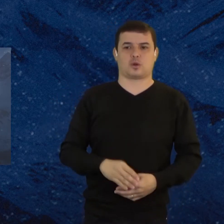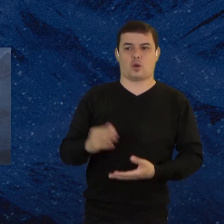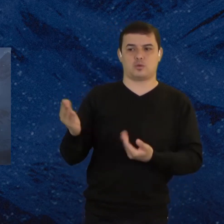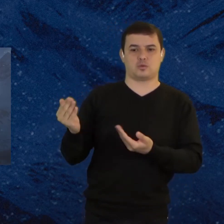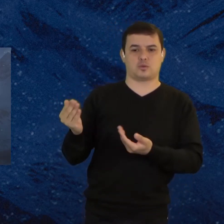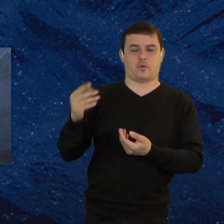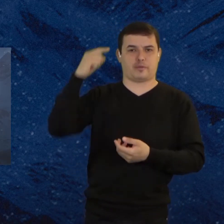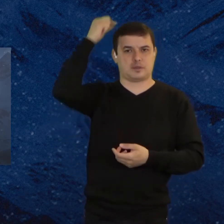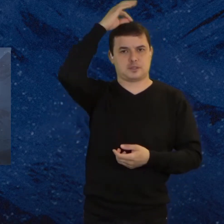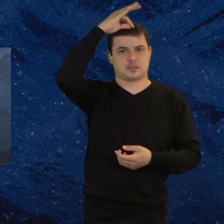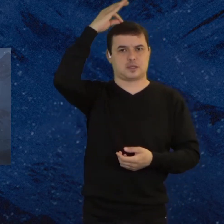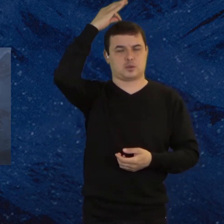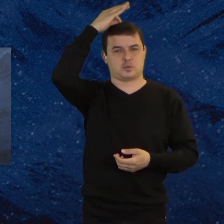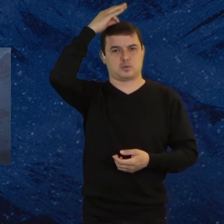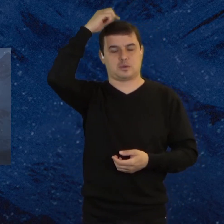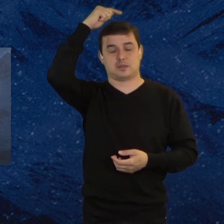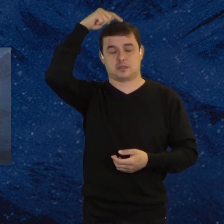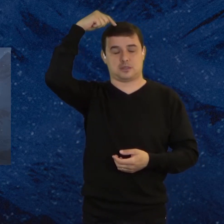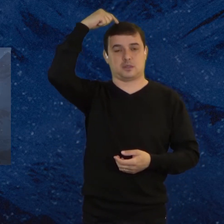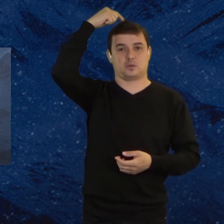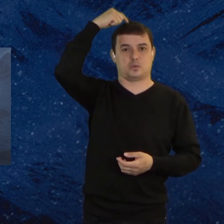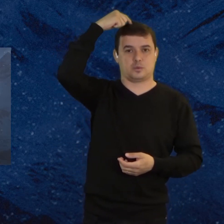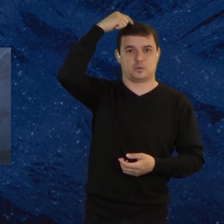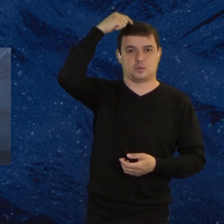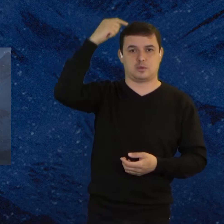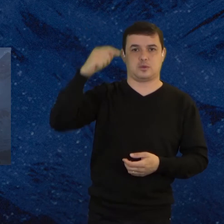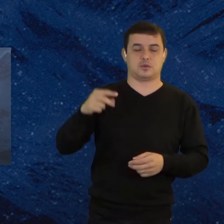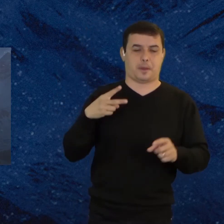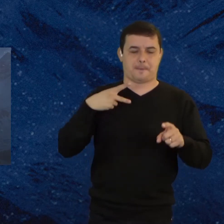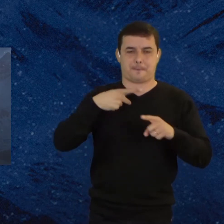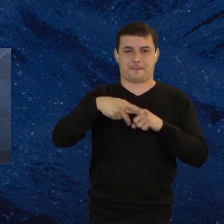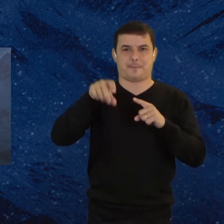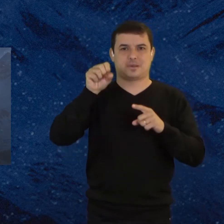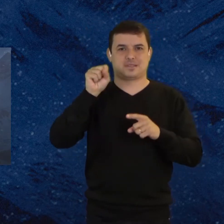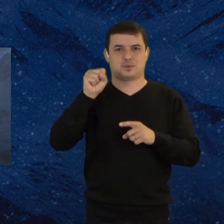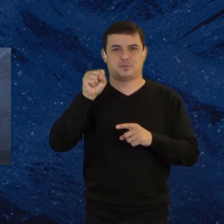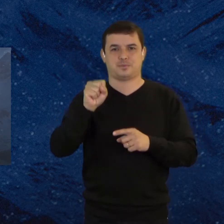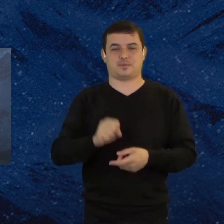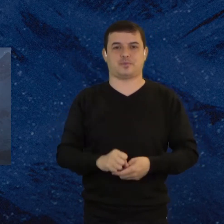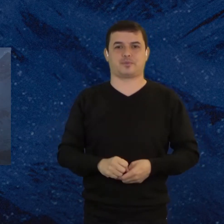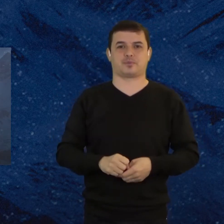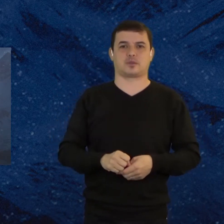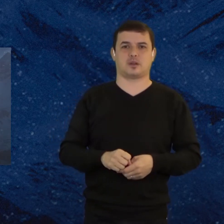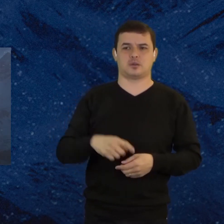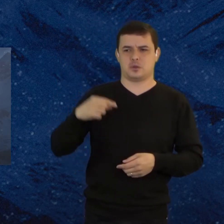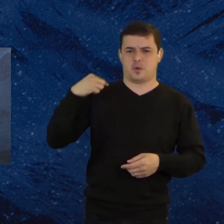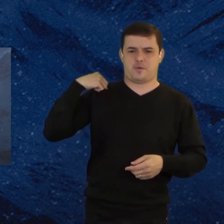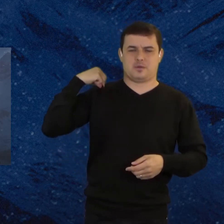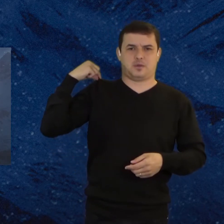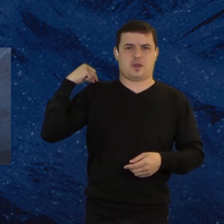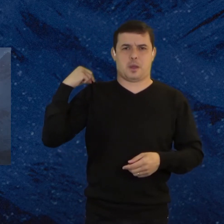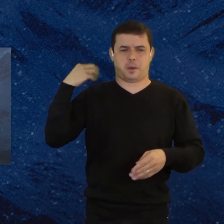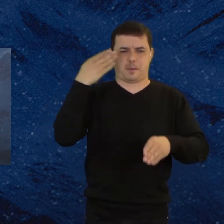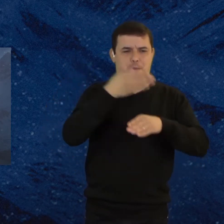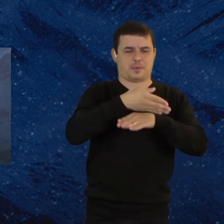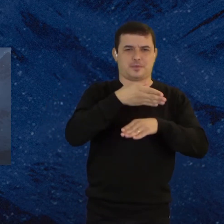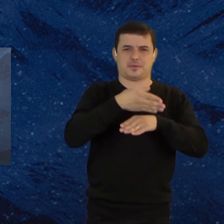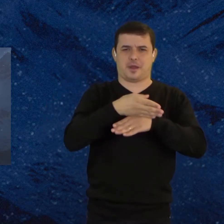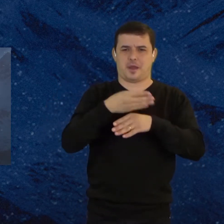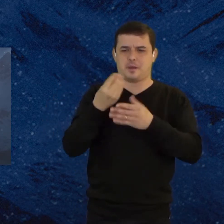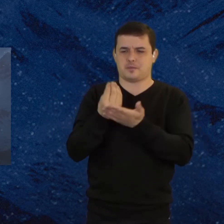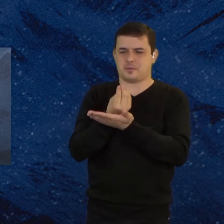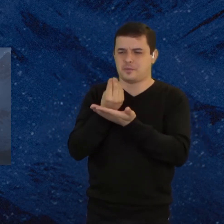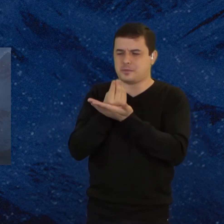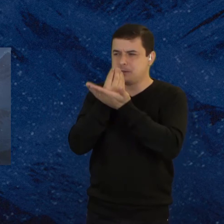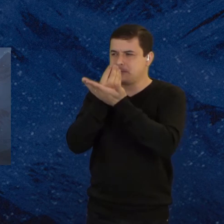queremos oferecer para o Senhor, nos colocar à disposição do Senhor, nós queremos ser voluntários para o Senhor e nos oferecer para o